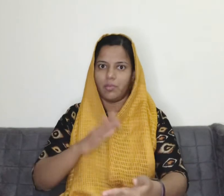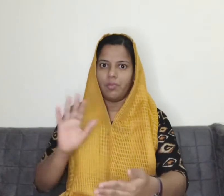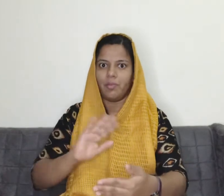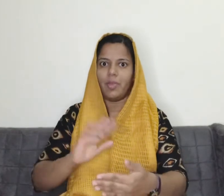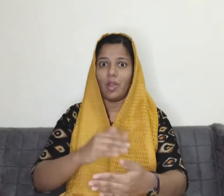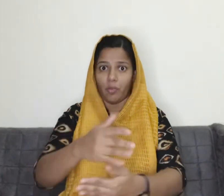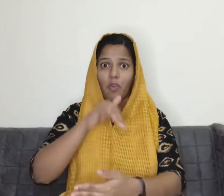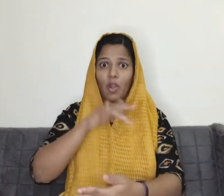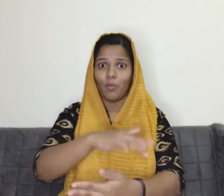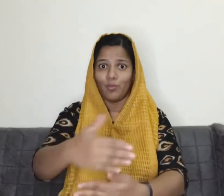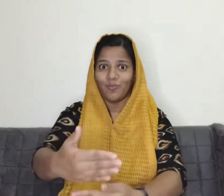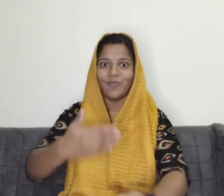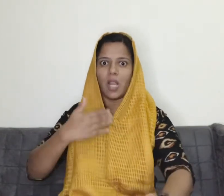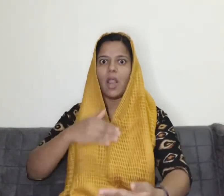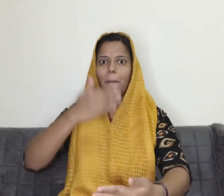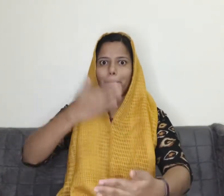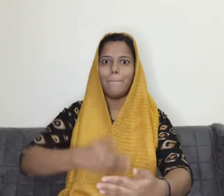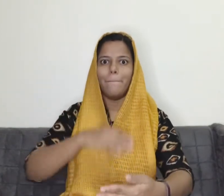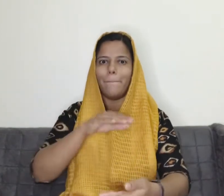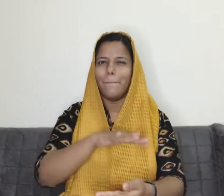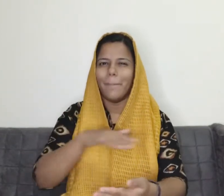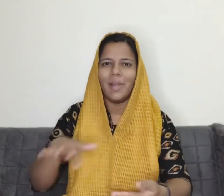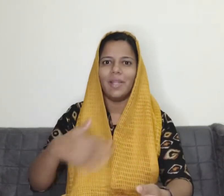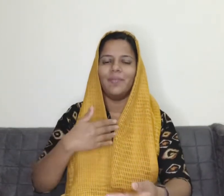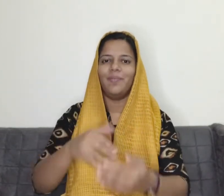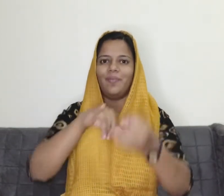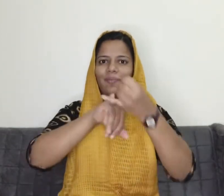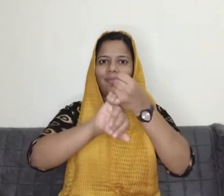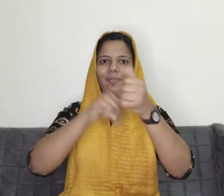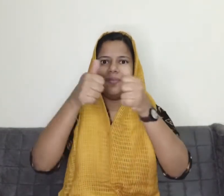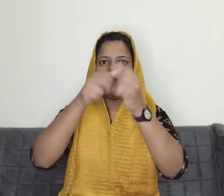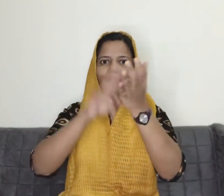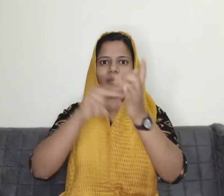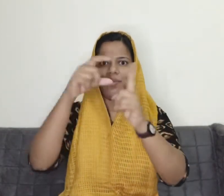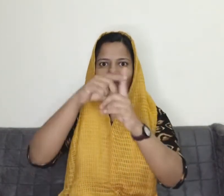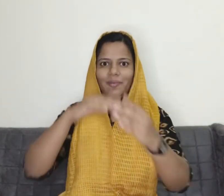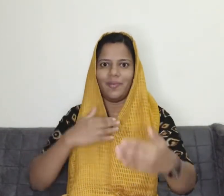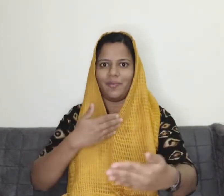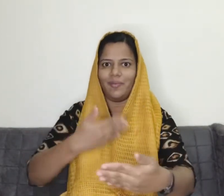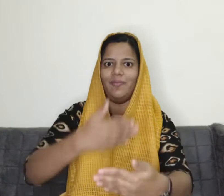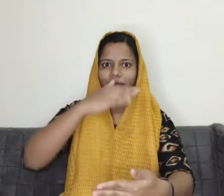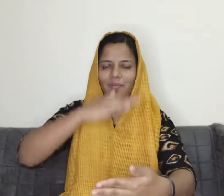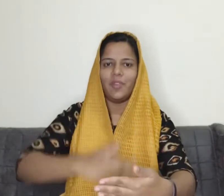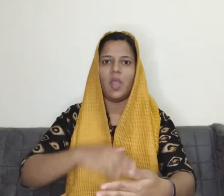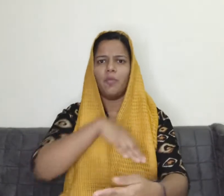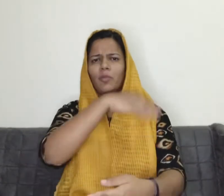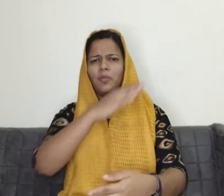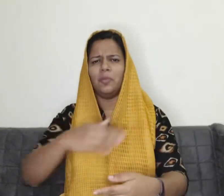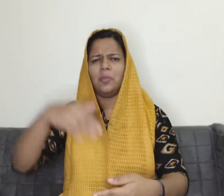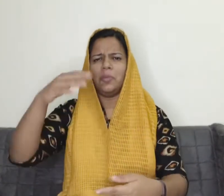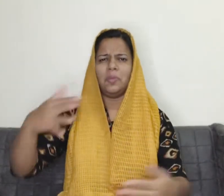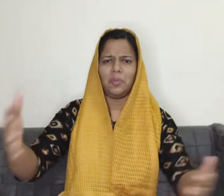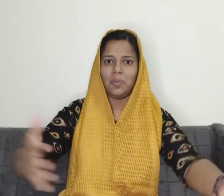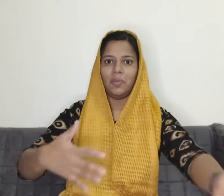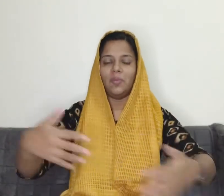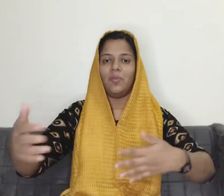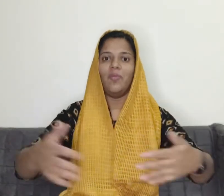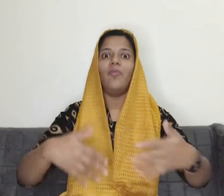പറഞ്ഞ് അതിന് മണൽ കൊണ്ട് അതിർ വെച്ച ദൈവമാണ് നമ്മുടെ കർത്താവ്. അതിരാക്കി വെച്ചിരിക്കുന്നു, തിരകൾ അലച്ചാലും സാധിക്കുകയില്ല, എത്ര